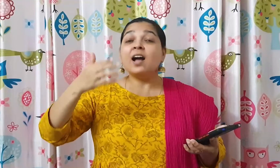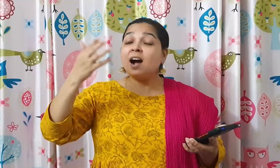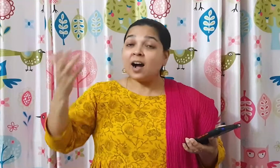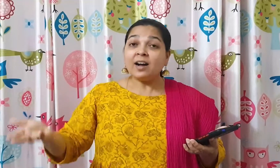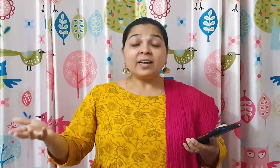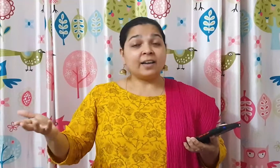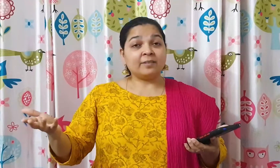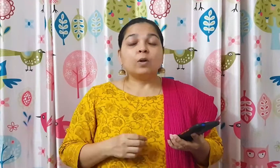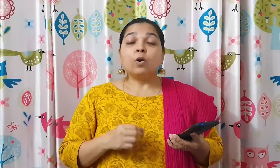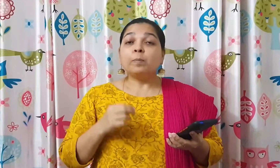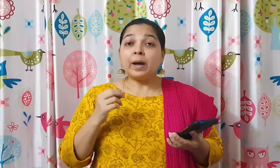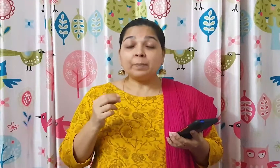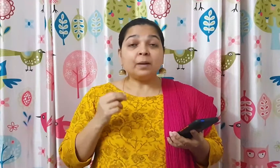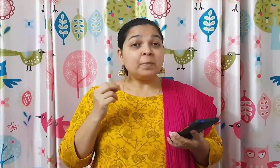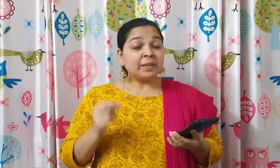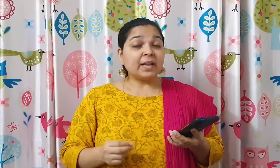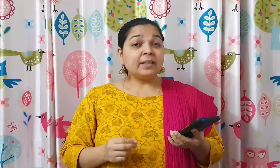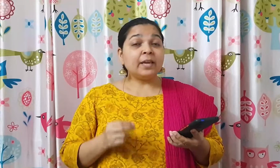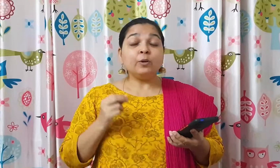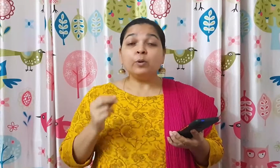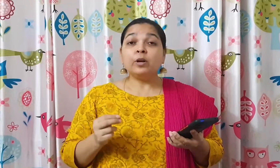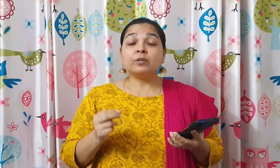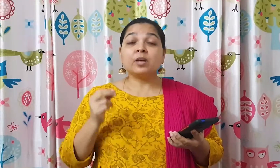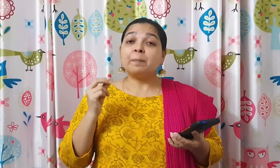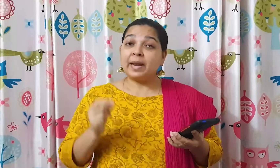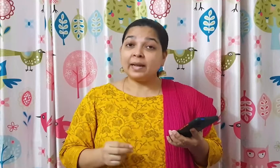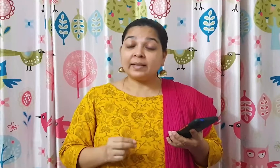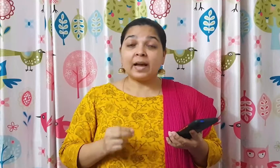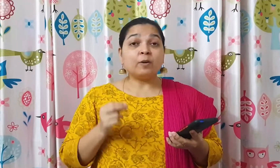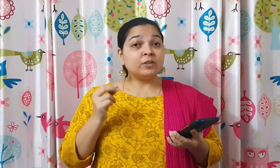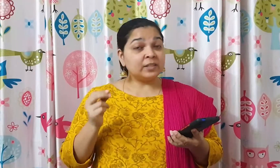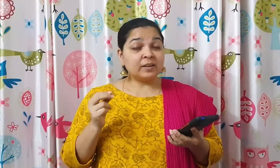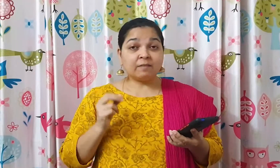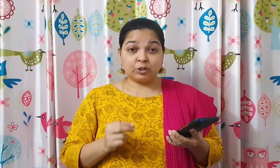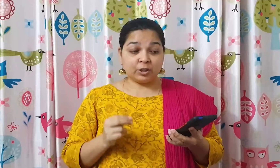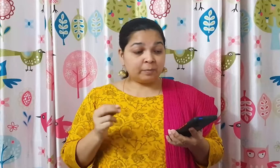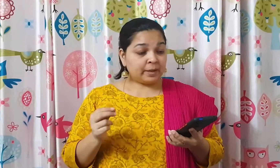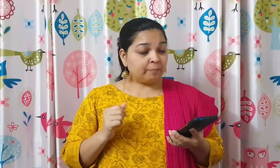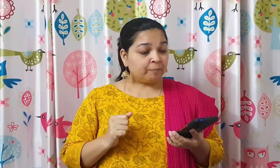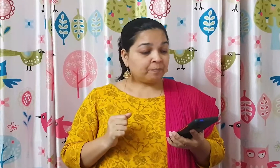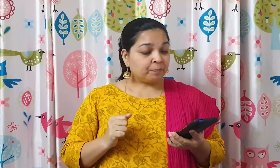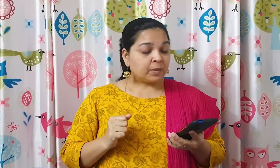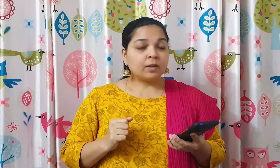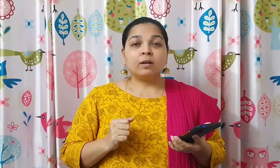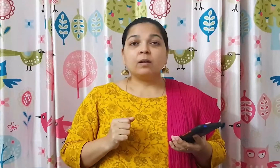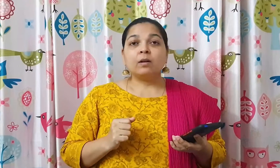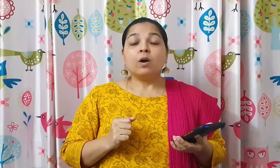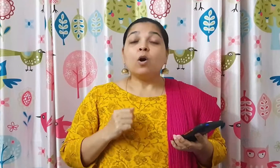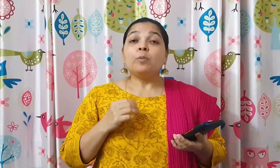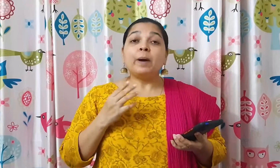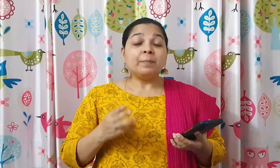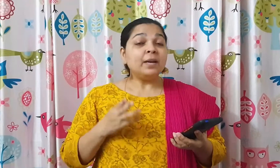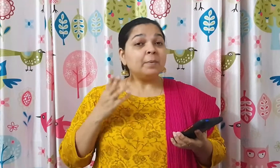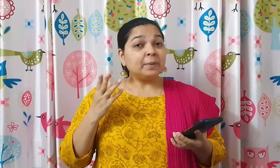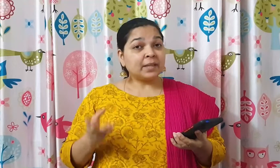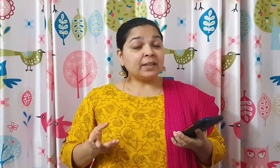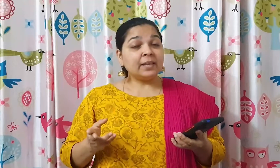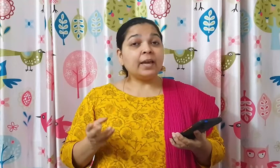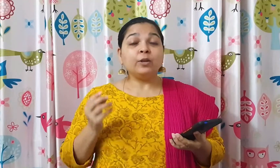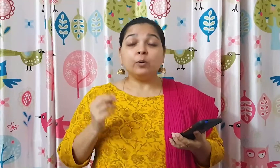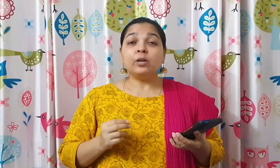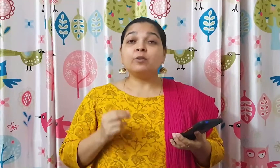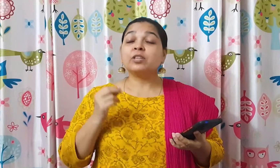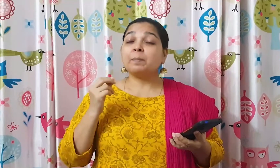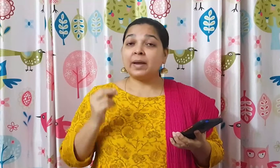আপুনি মাত্ৰ ঈশ্বৰৰ বাক্যক গ্ৰহণ কৰক। ঈশ্বৰে দিয়া কল্পনা শক্তিৰ যোগেদি আপুনি আপোনাৰ আপোনাৰ